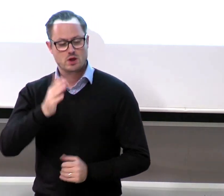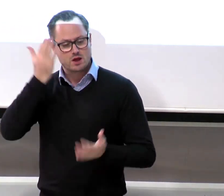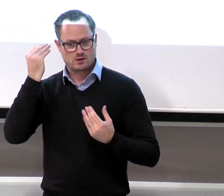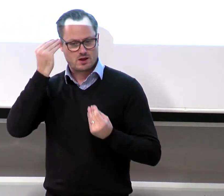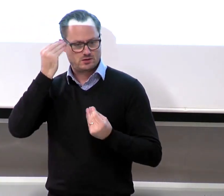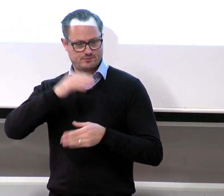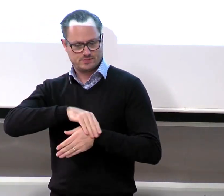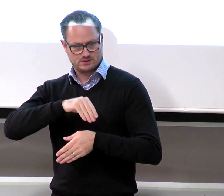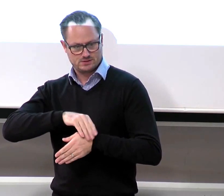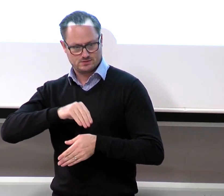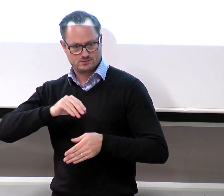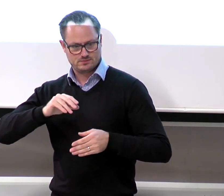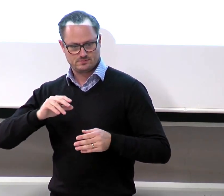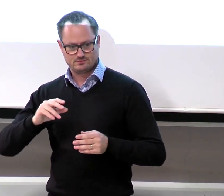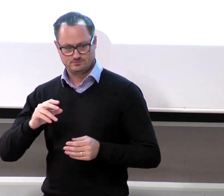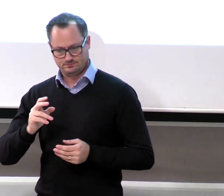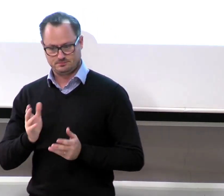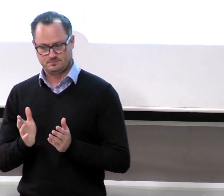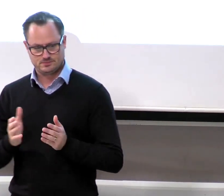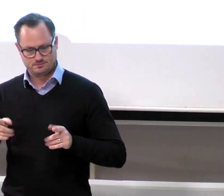det som man behöver forska mer på. Det man forskar på att